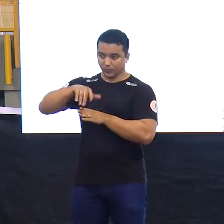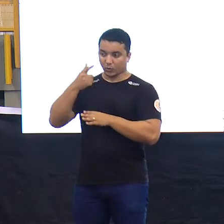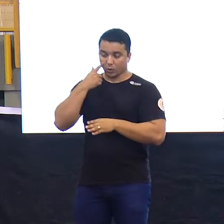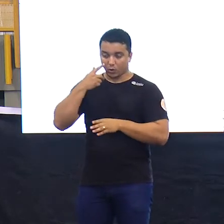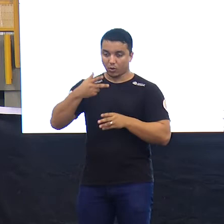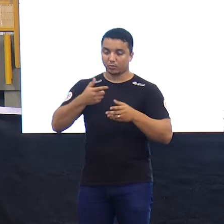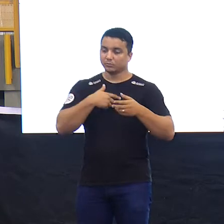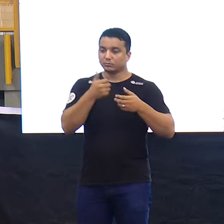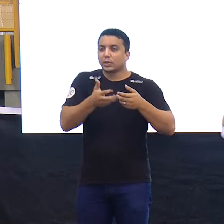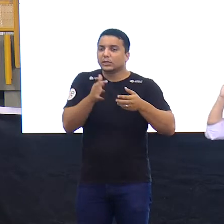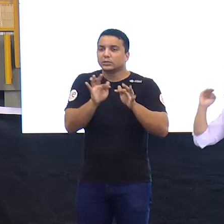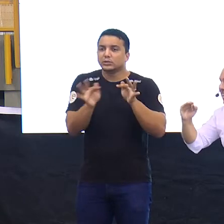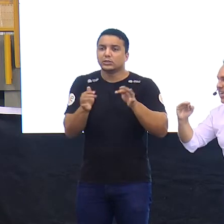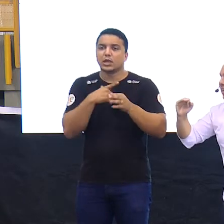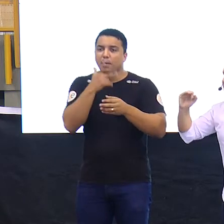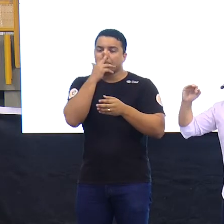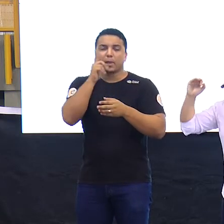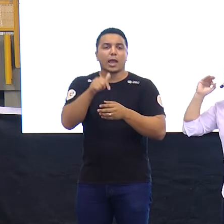Olha que